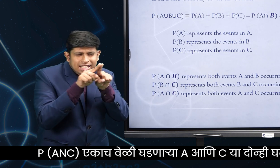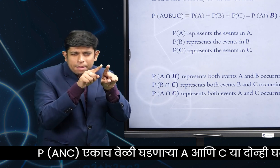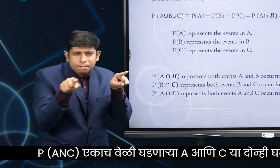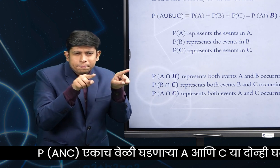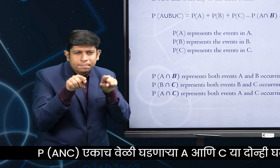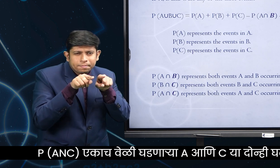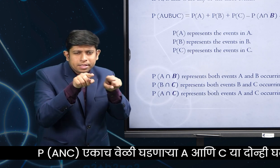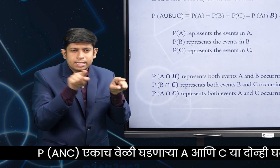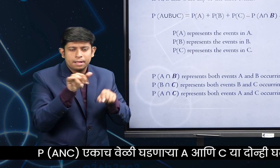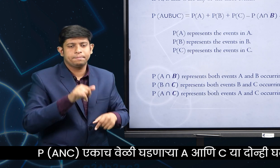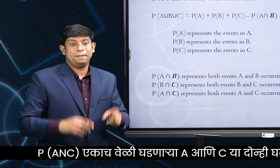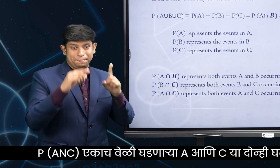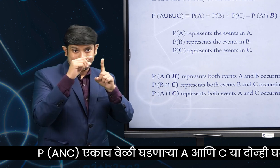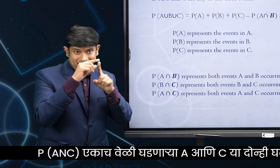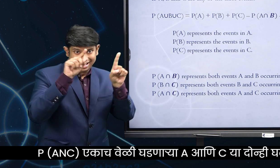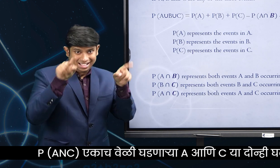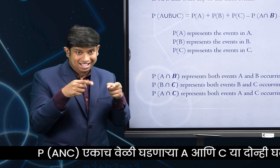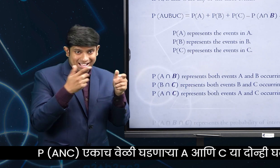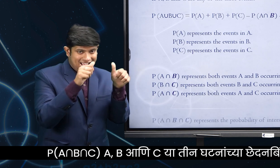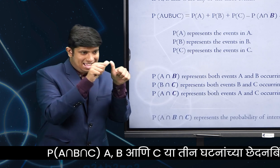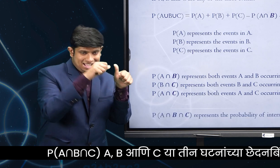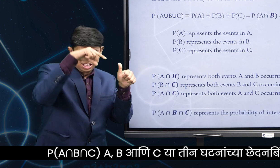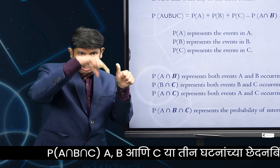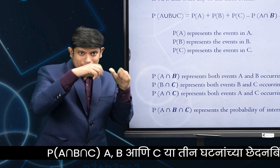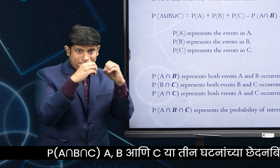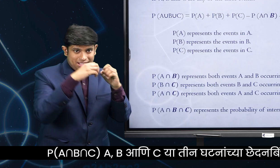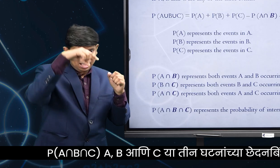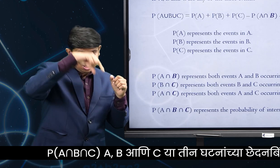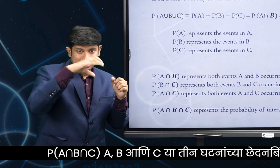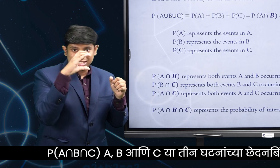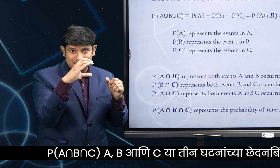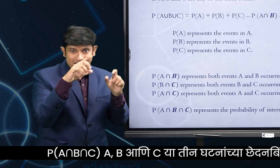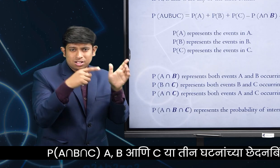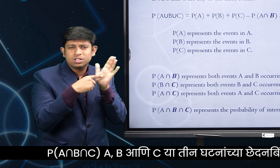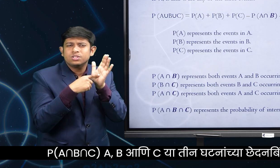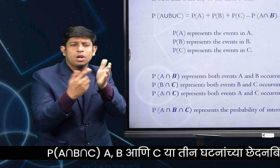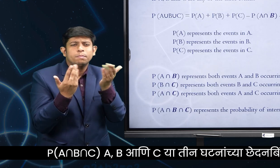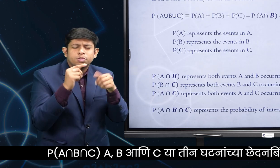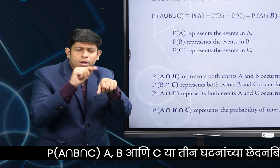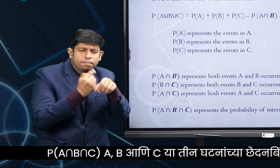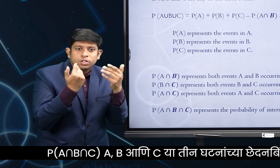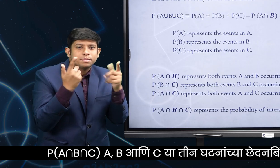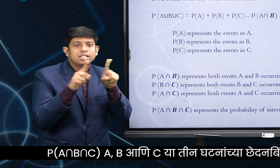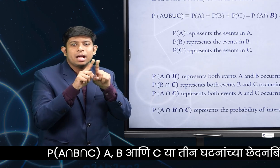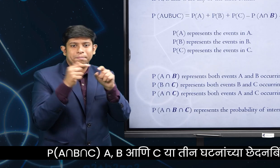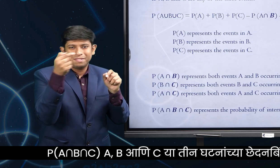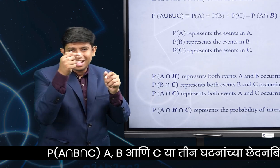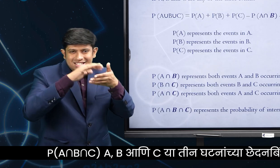घडणाऱ्या A आणि C या दोन्ही घटनांचे प्रतिनिधित्व करतो. A इंटरसेक्शन B इंटरसेक्शन C A, B